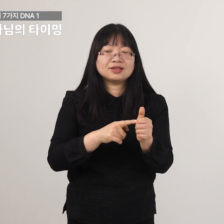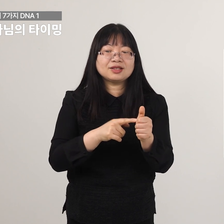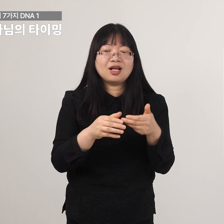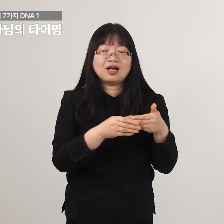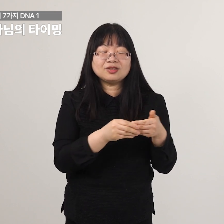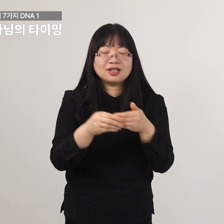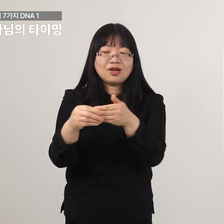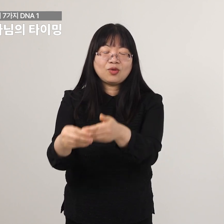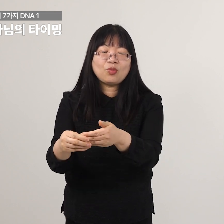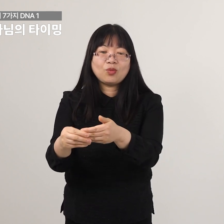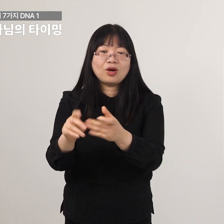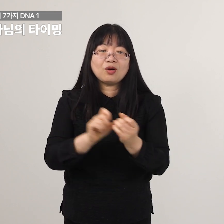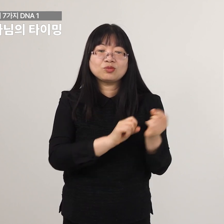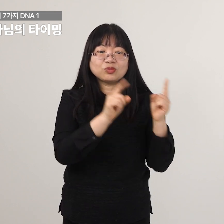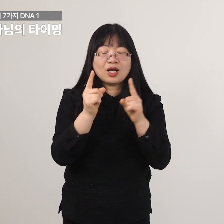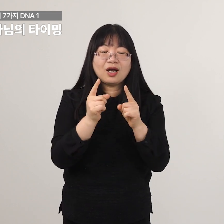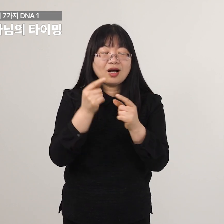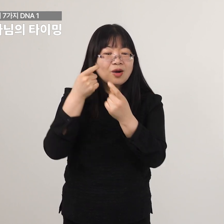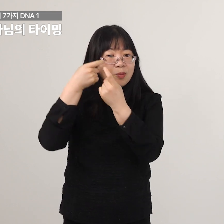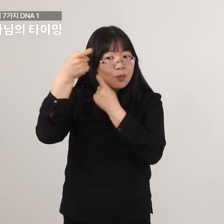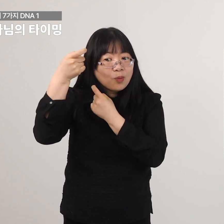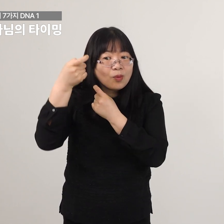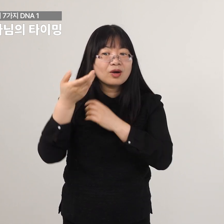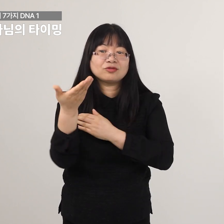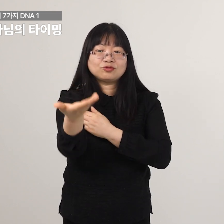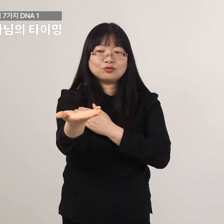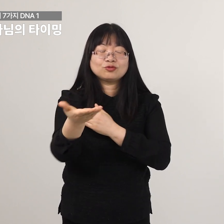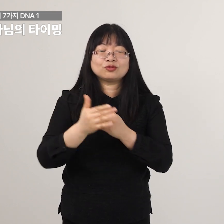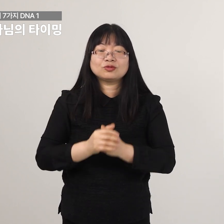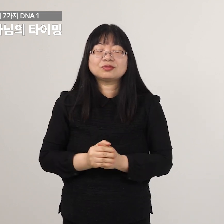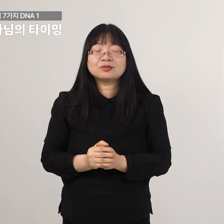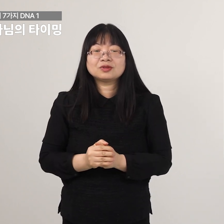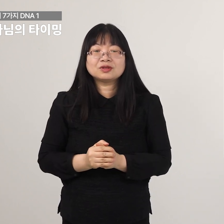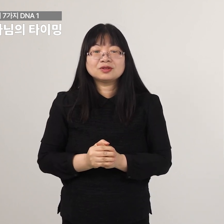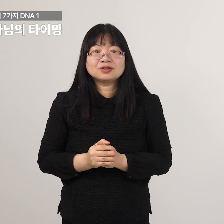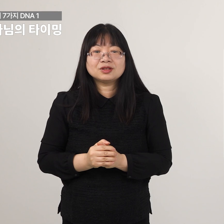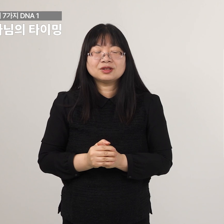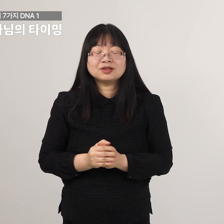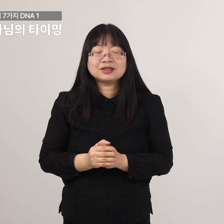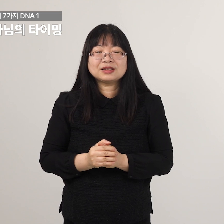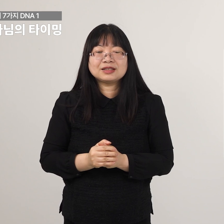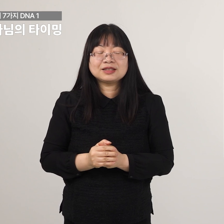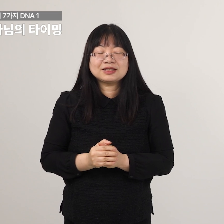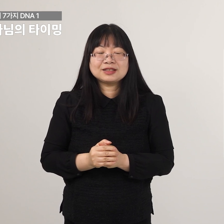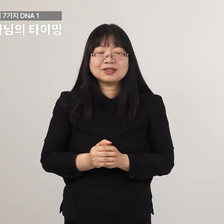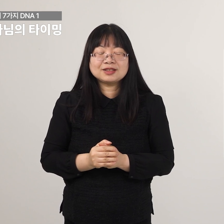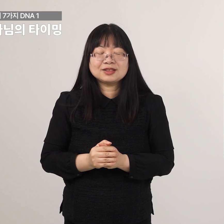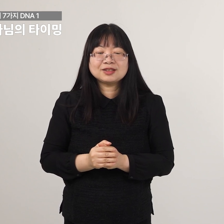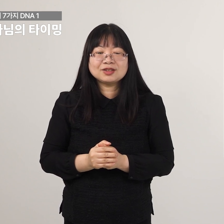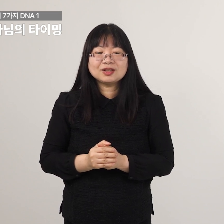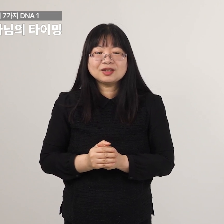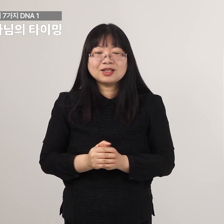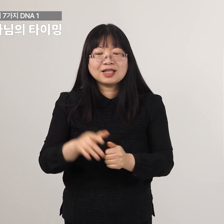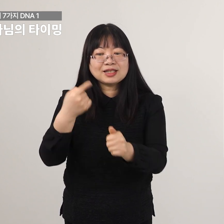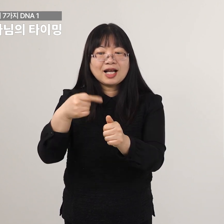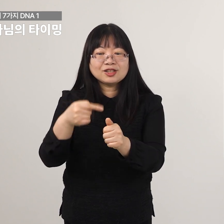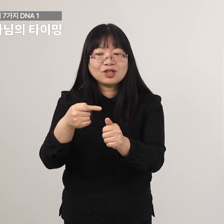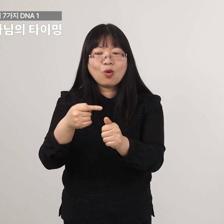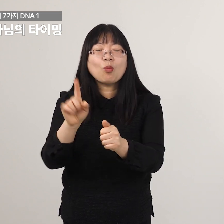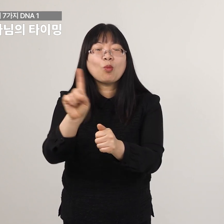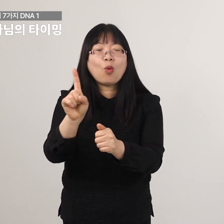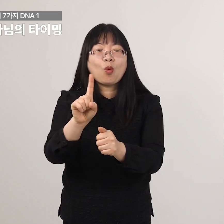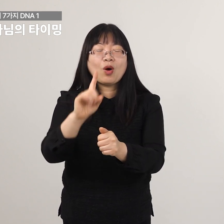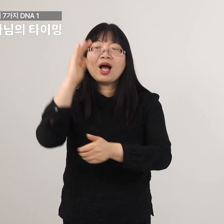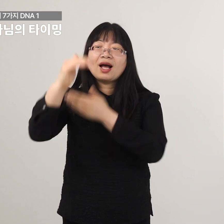데리고 다니면서 부활을 목격해 하시고 또 뭐에 대해서 집중적으로 가르쳤다고요?